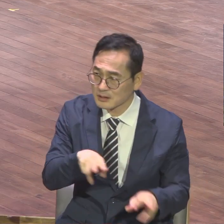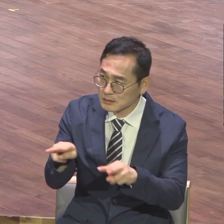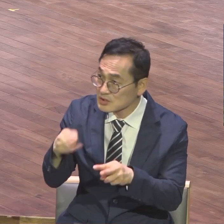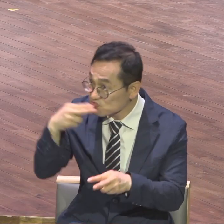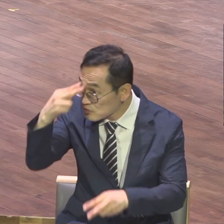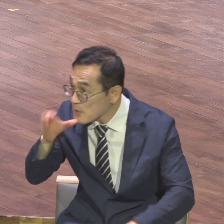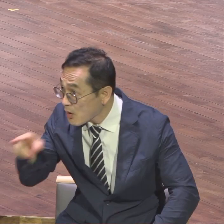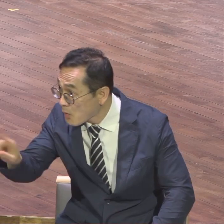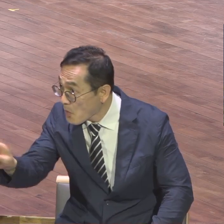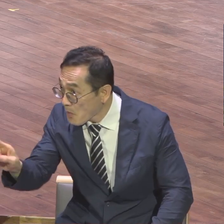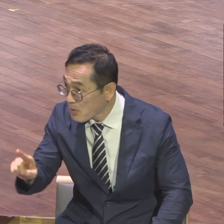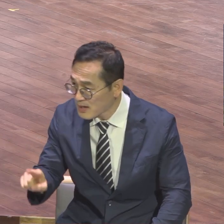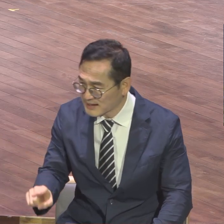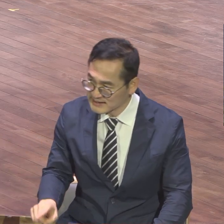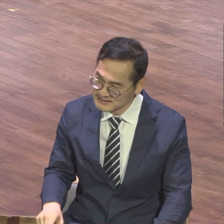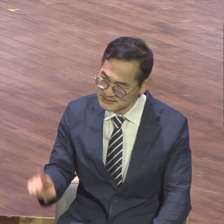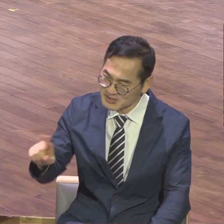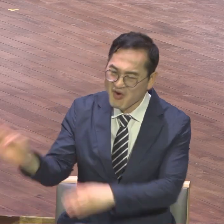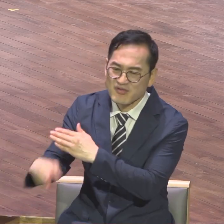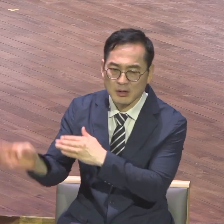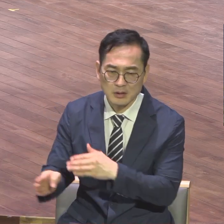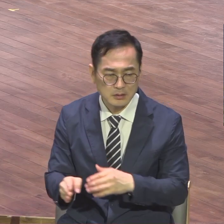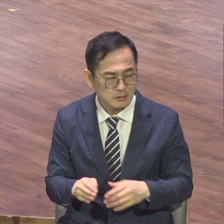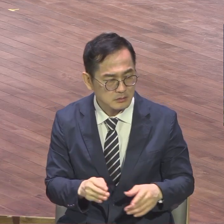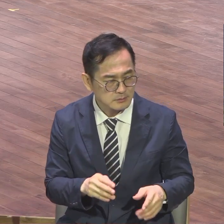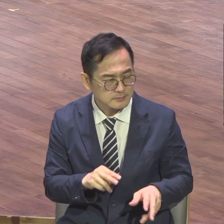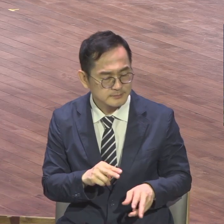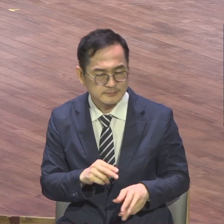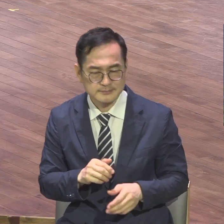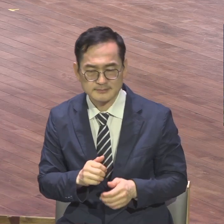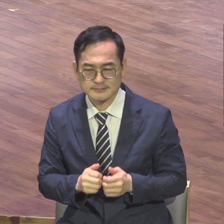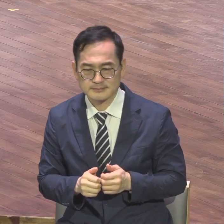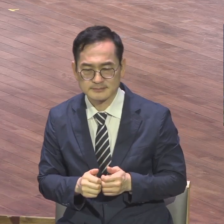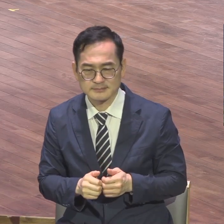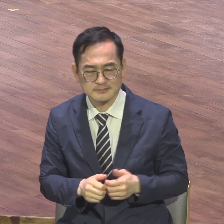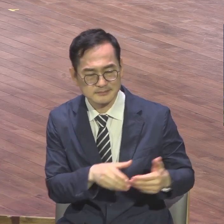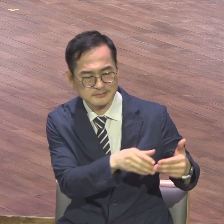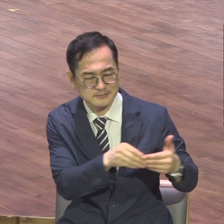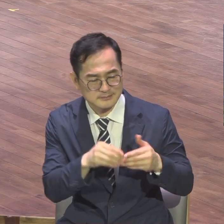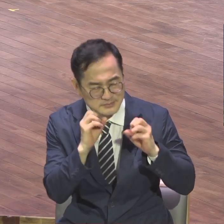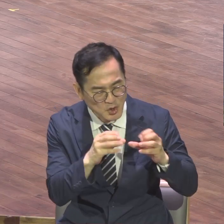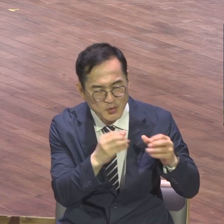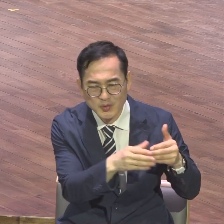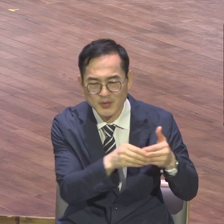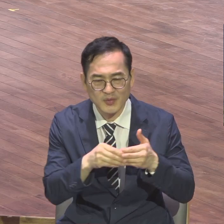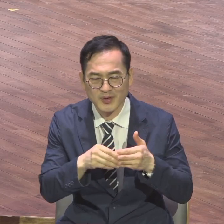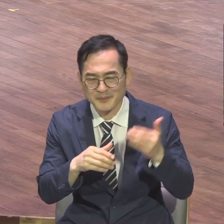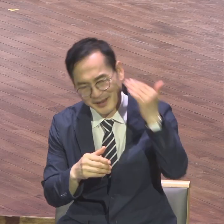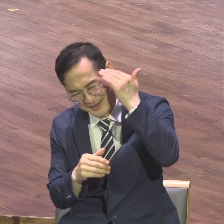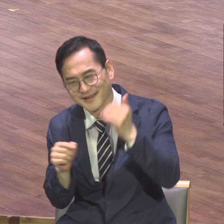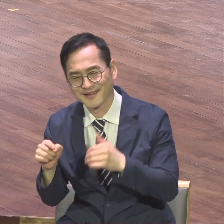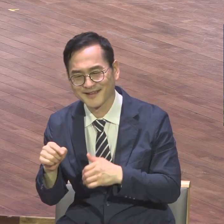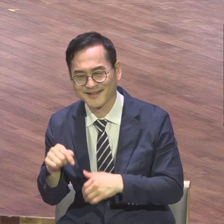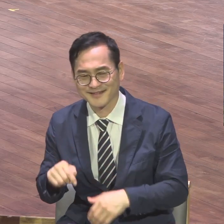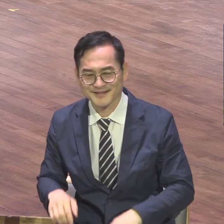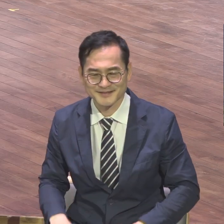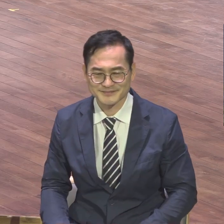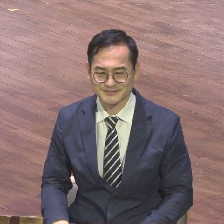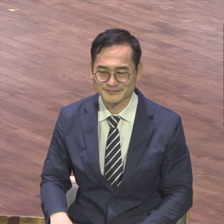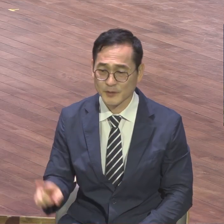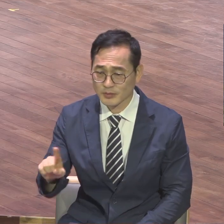앉자고 회의하더니 밥 먹더니 막 맥주를 확 마시더래. 놀래 충격받아 시험